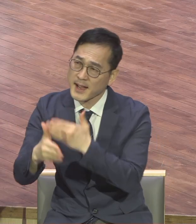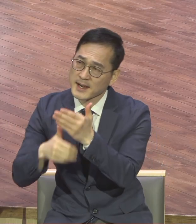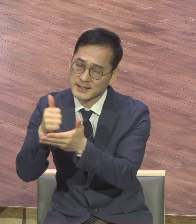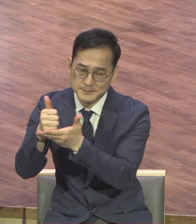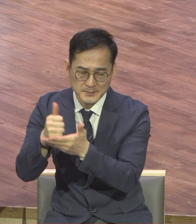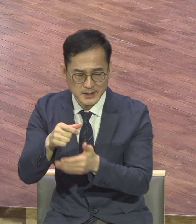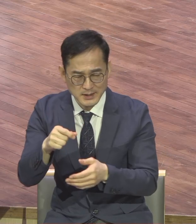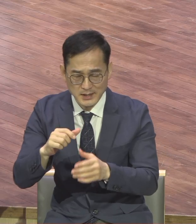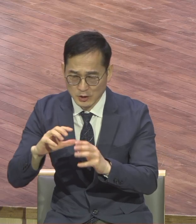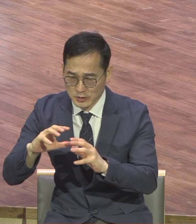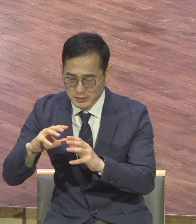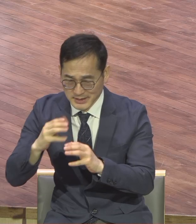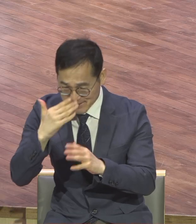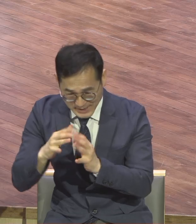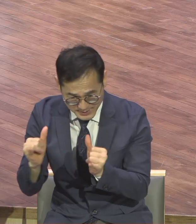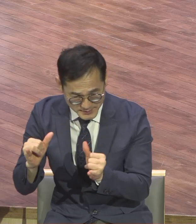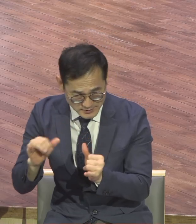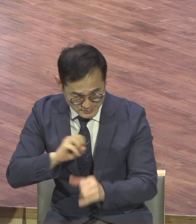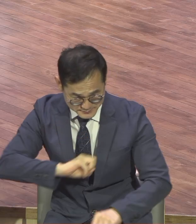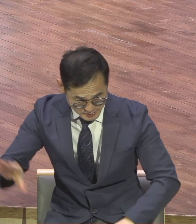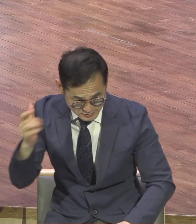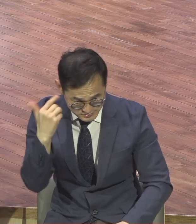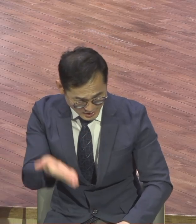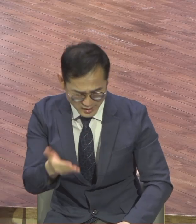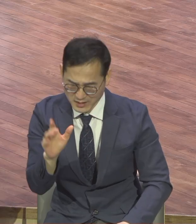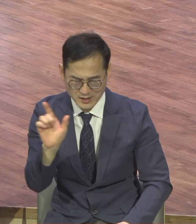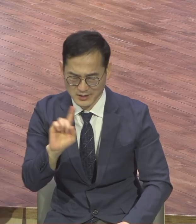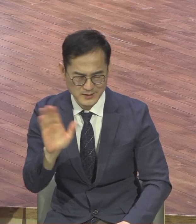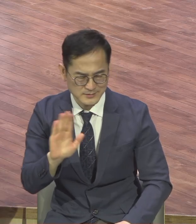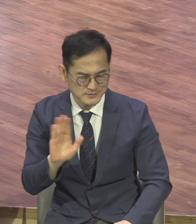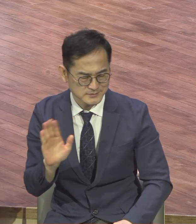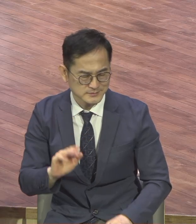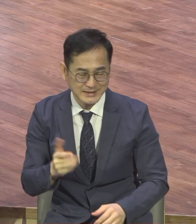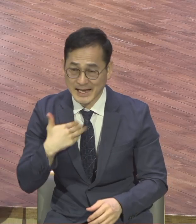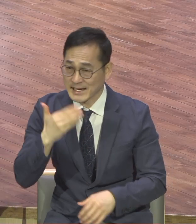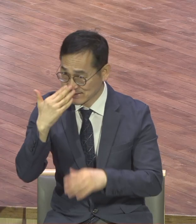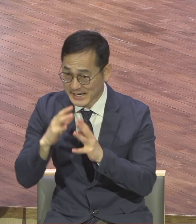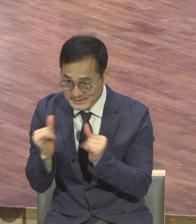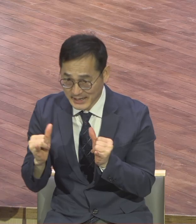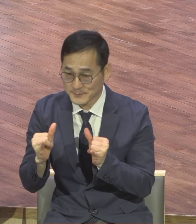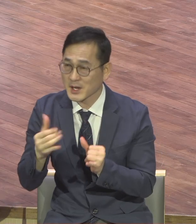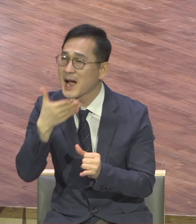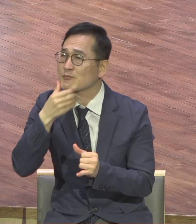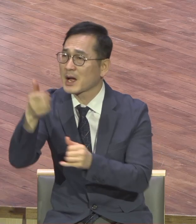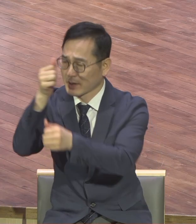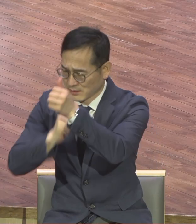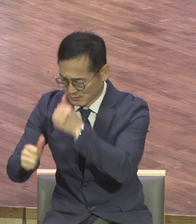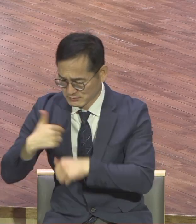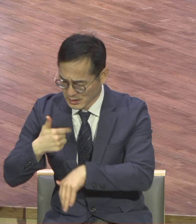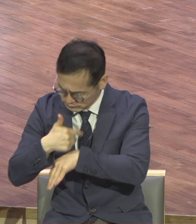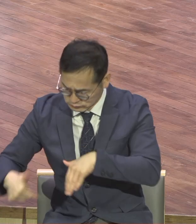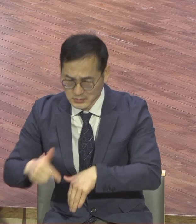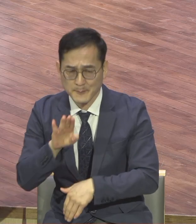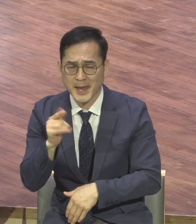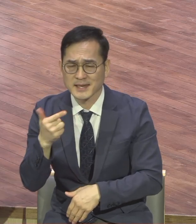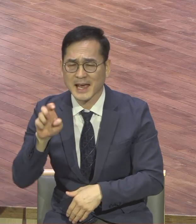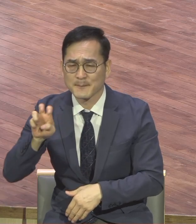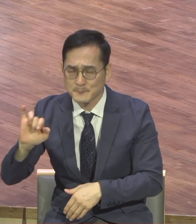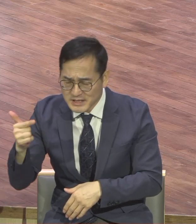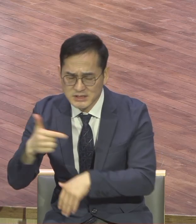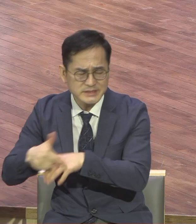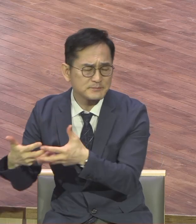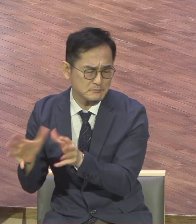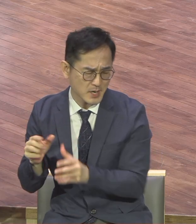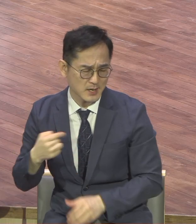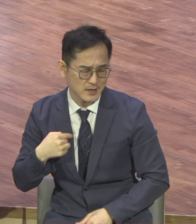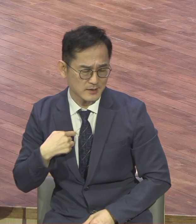자기 백성을 버리셨느냐? 그럴 수 없느니라. 나도 이스라엘인이요 아브라함의 씨에서 난 자요 베냐민 지파라. 하나님이